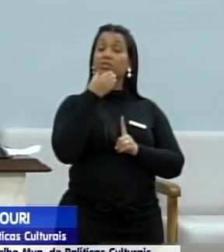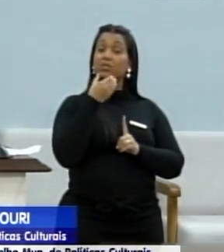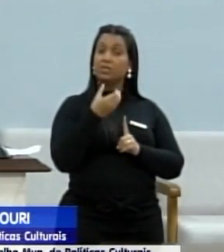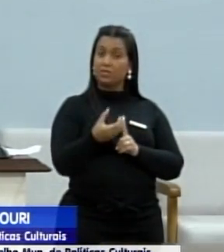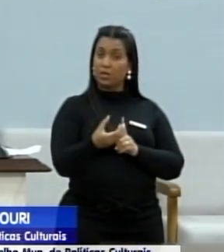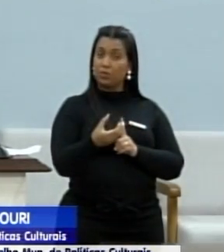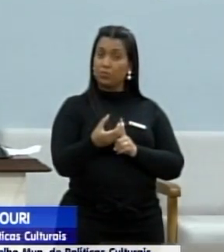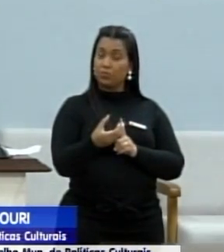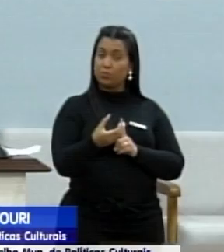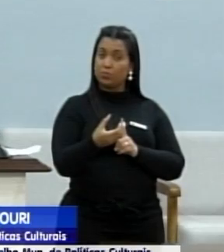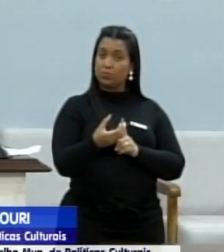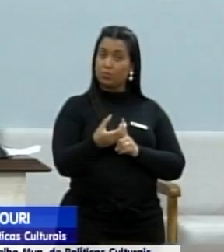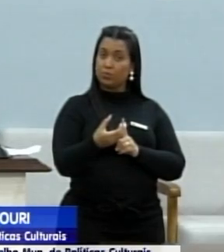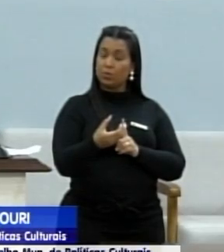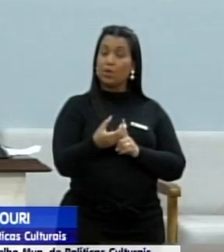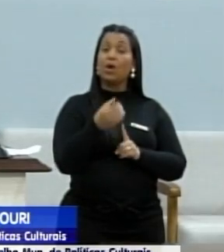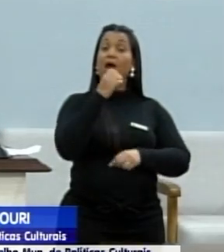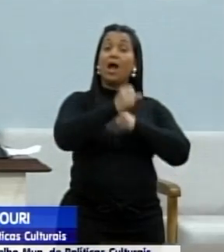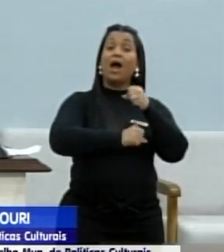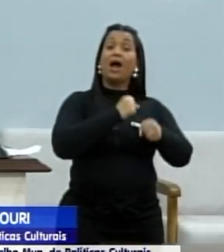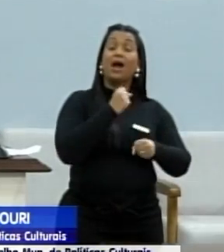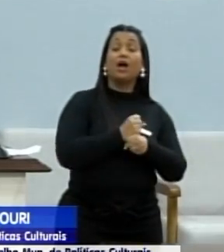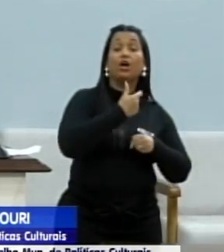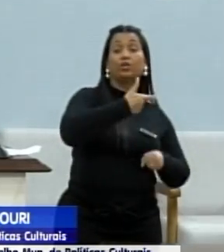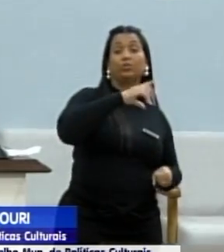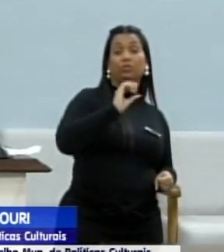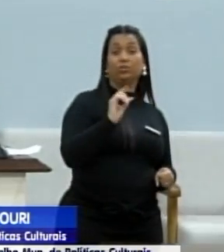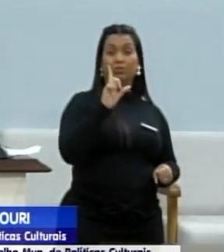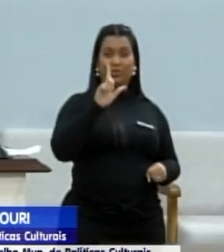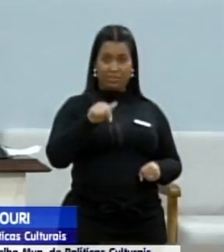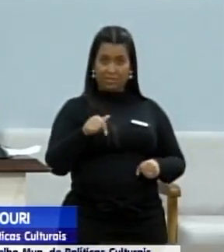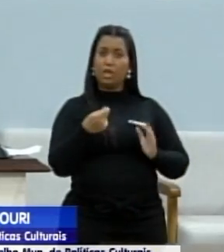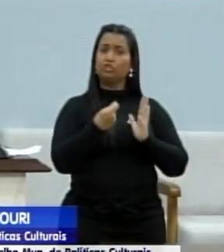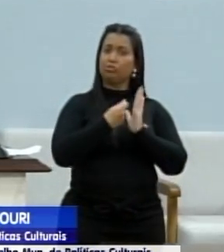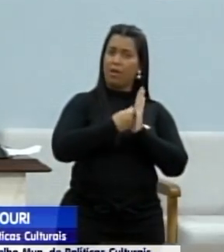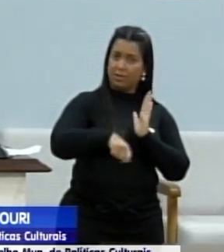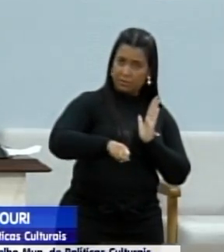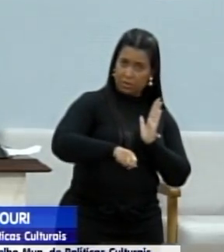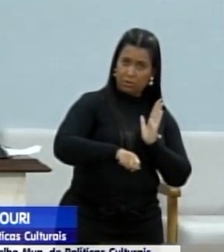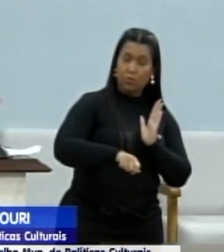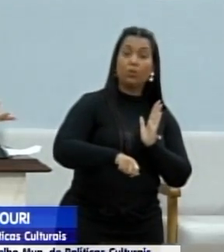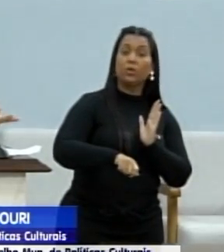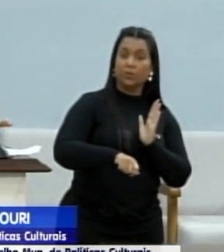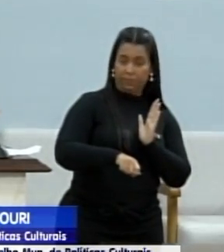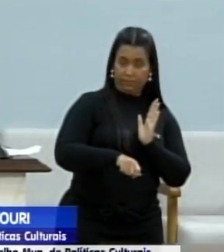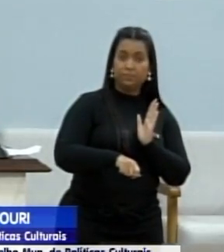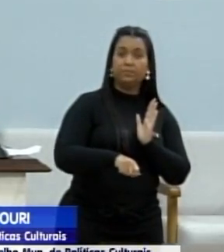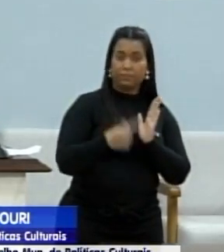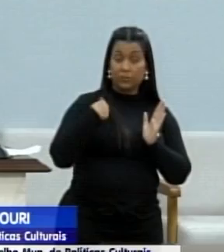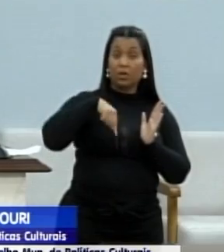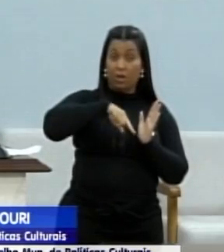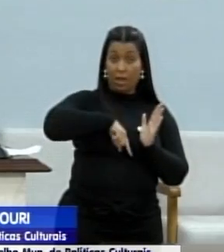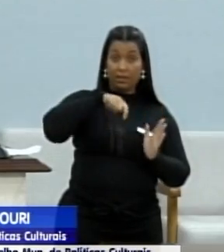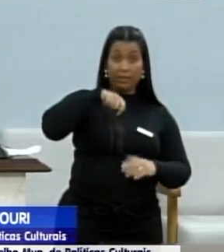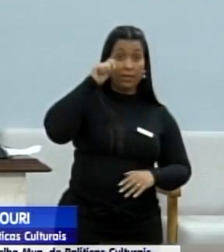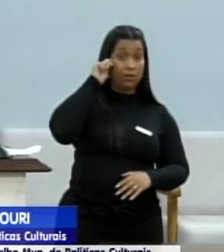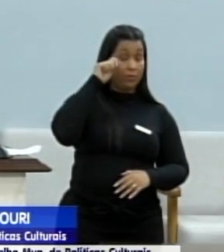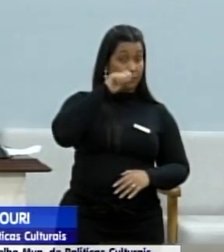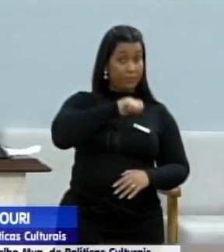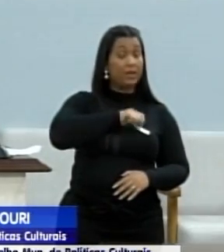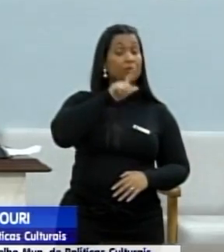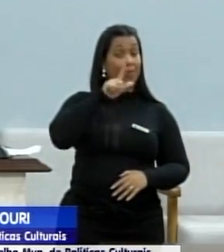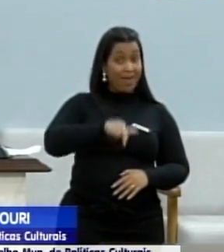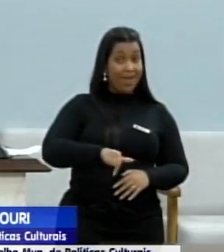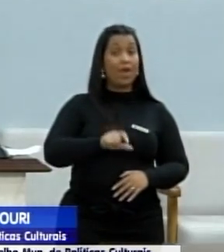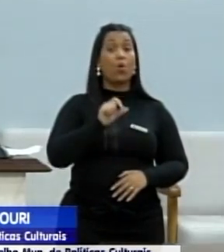até corrigindo, em 2017, a assinatura, né, o nosso município ele é signatário do